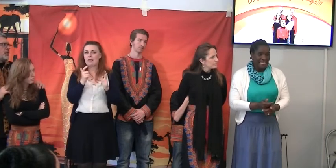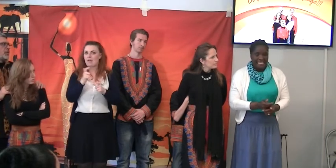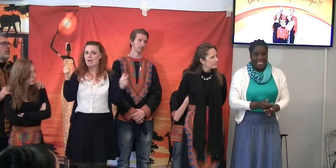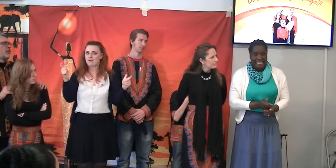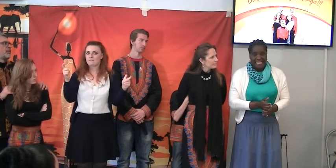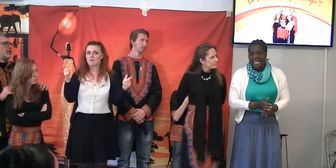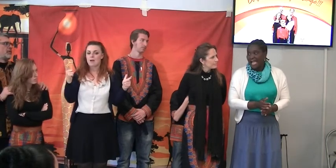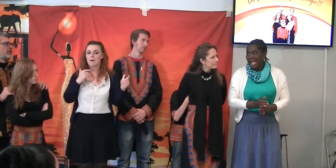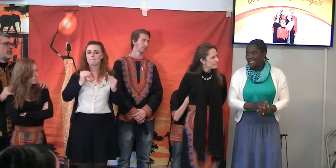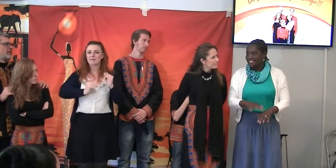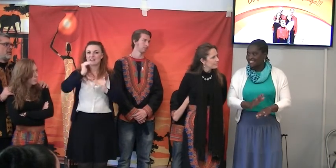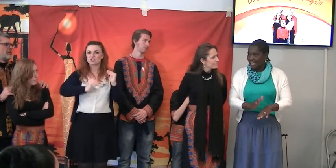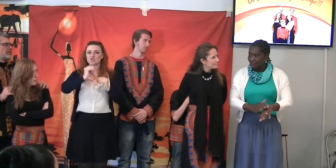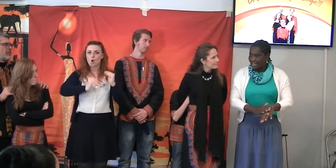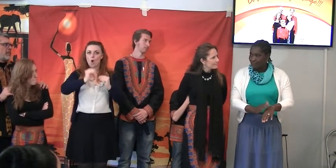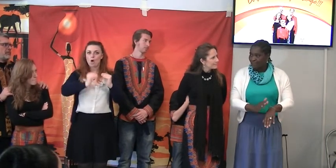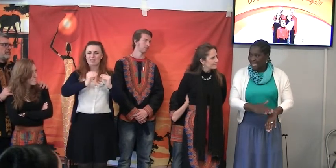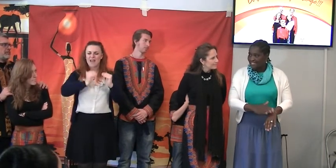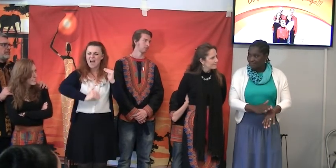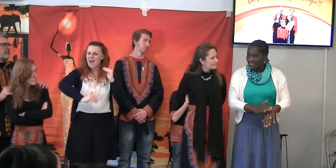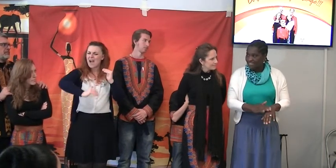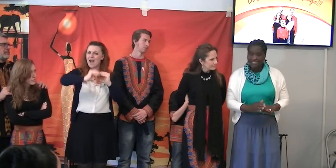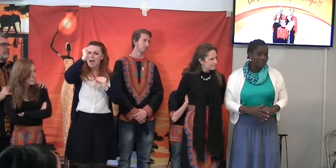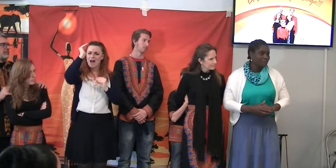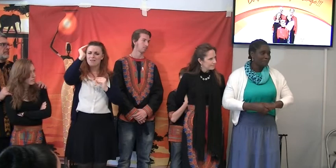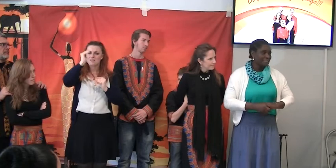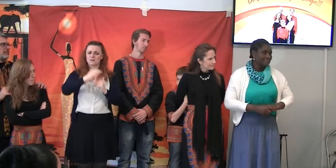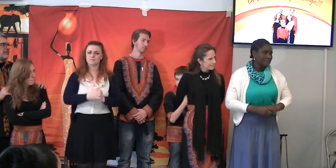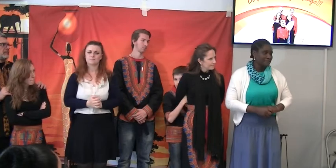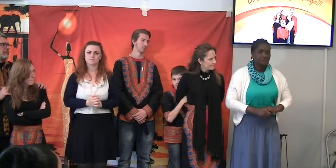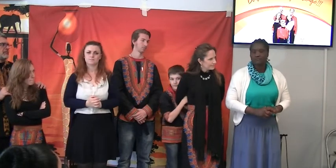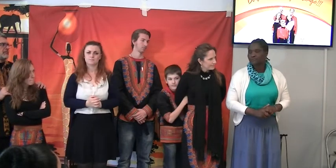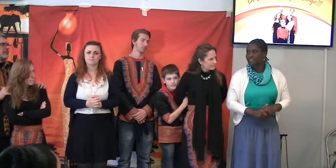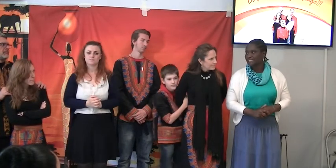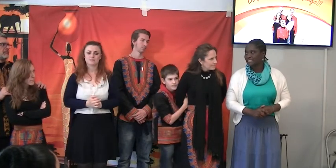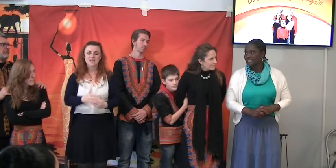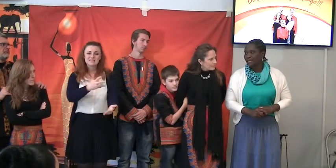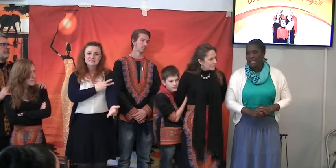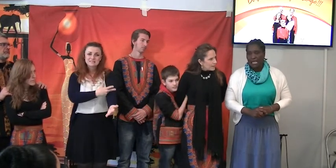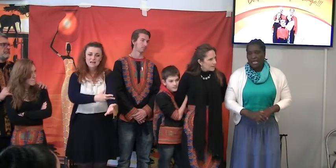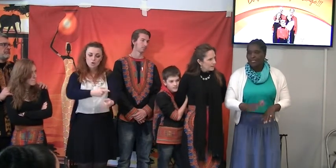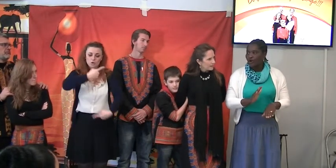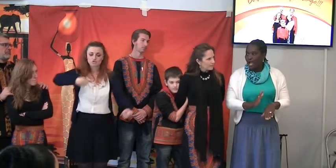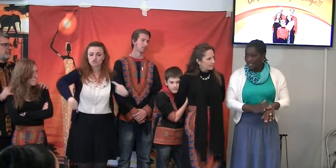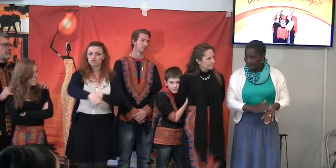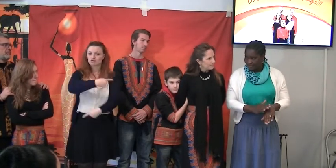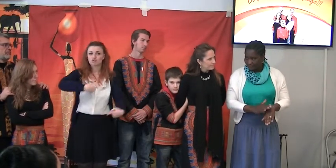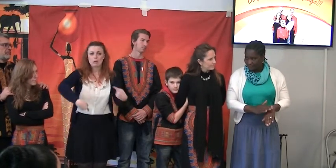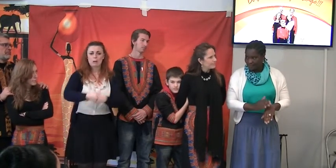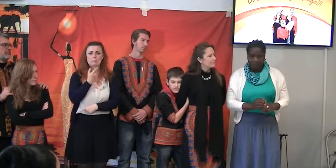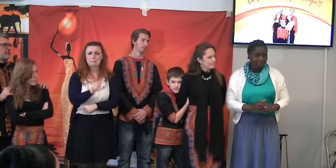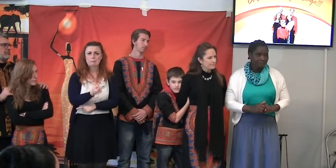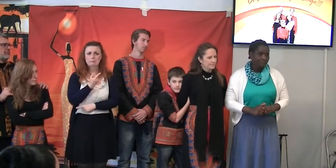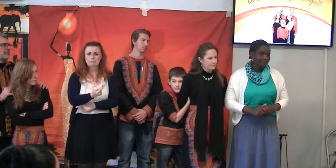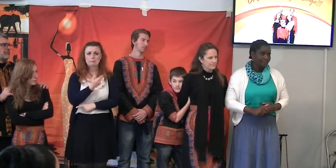del sangue altissima. I didn't have enough blood in my system. Non avevo abbastanza sangue nel sistema. And no iron.